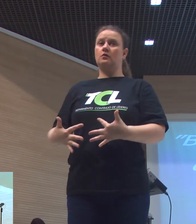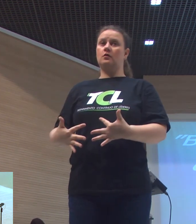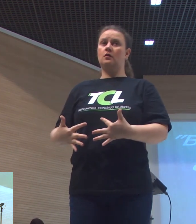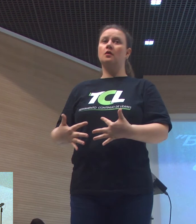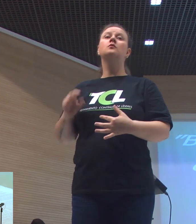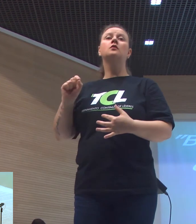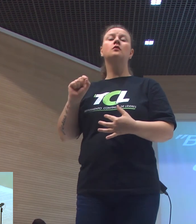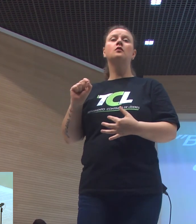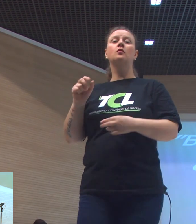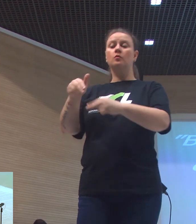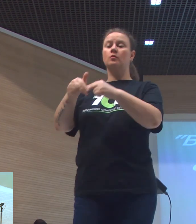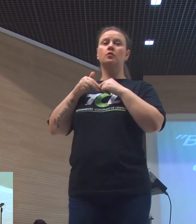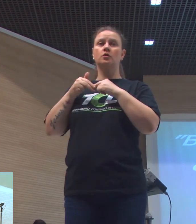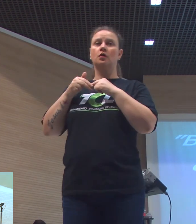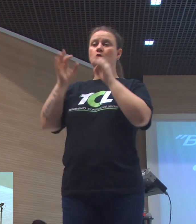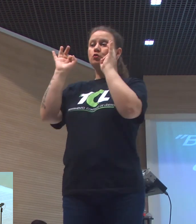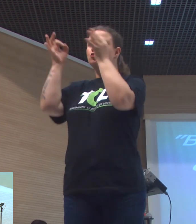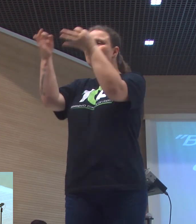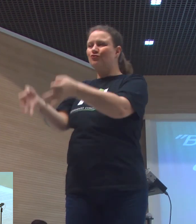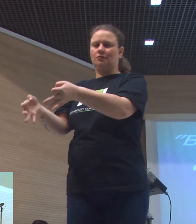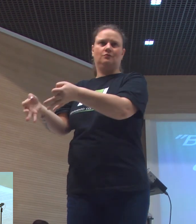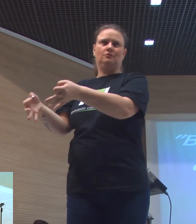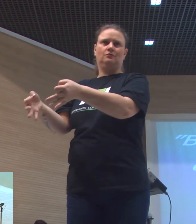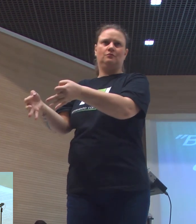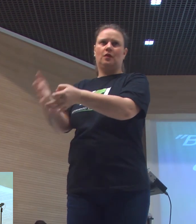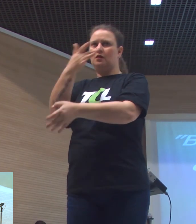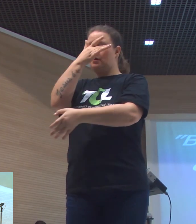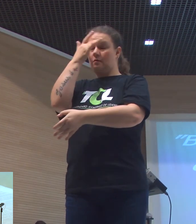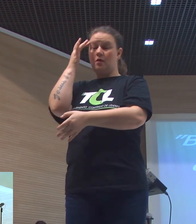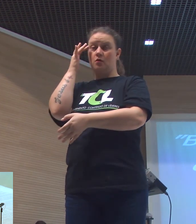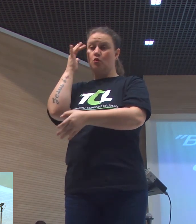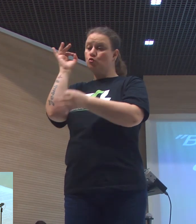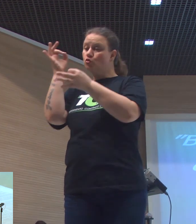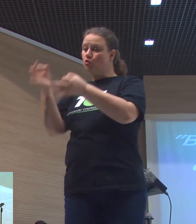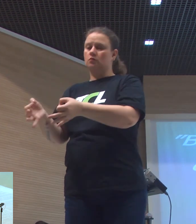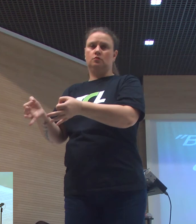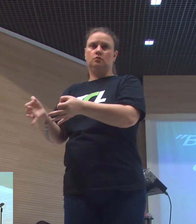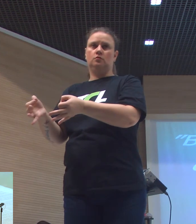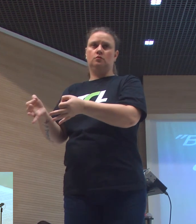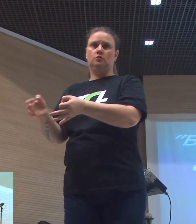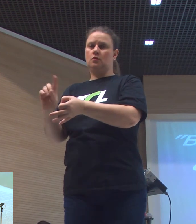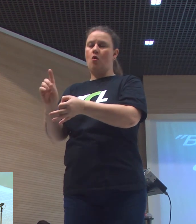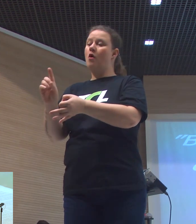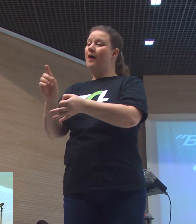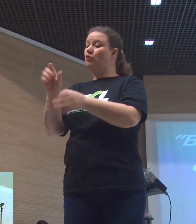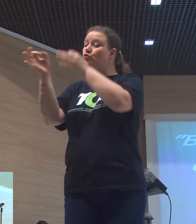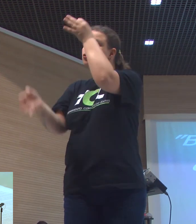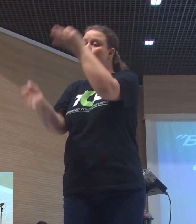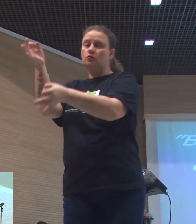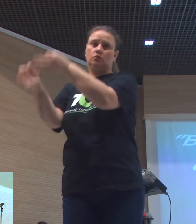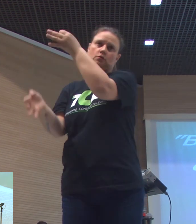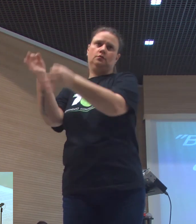Jesus está falando que é por causa da justiça. Há outros que ainda sofrem perseguição